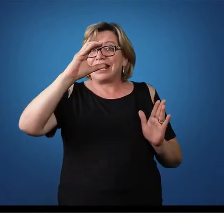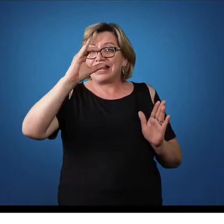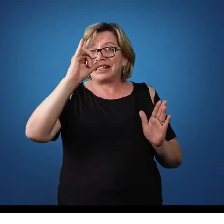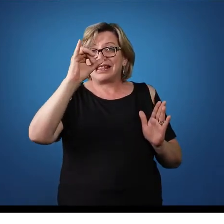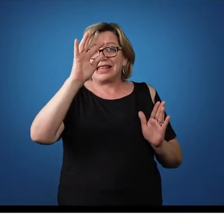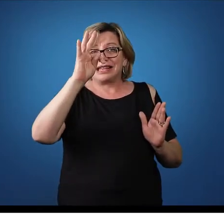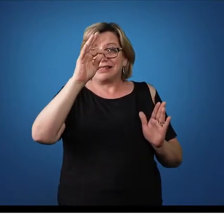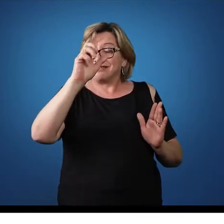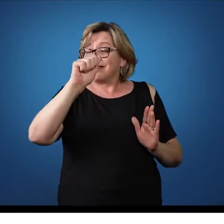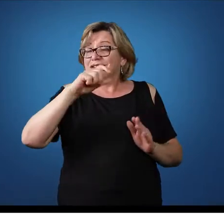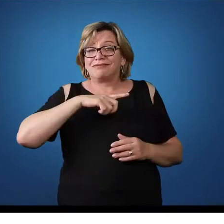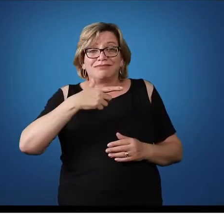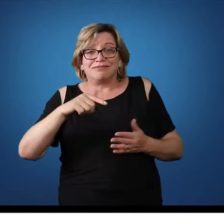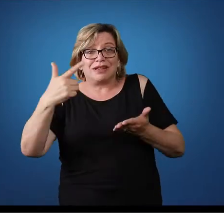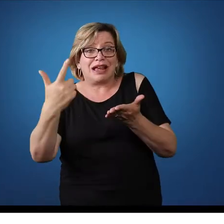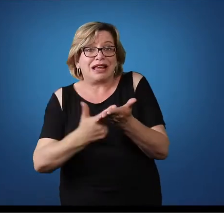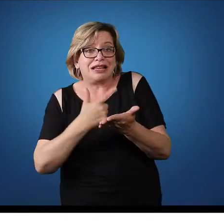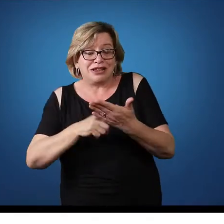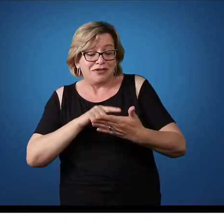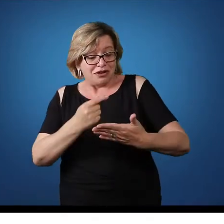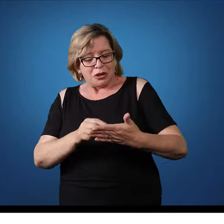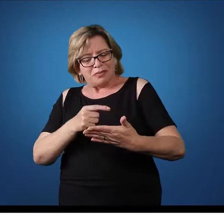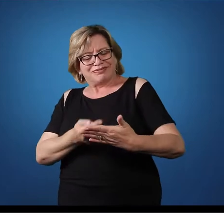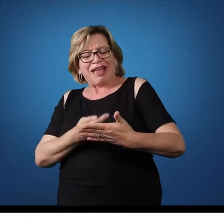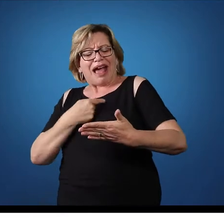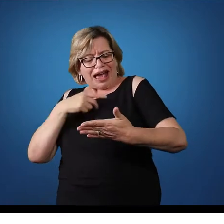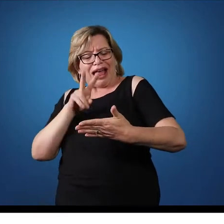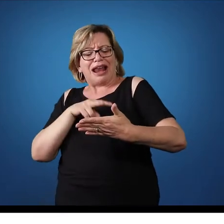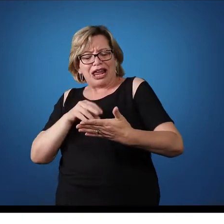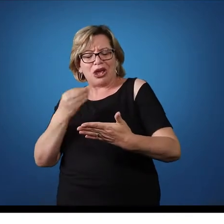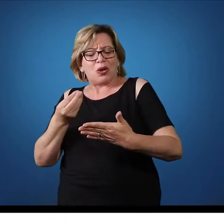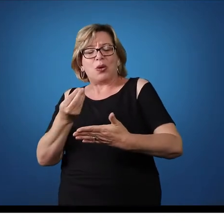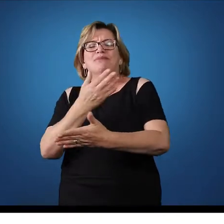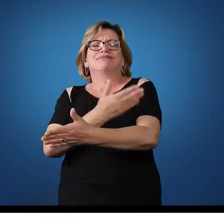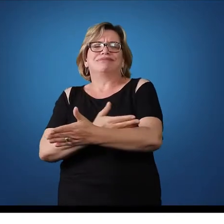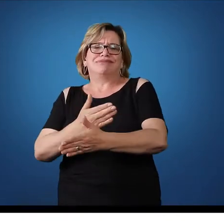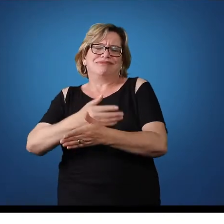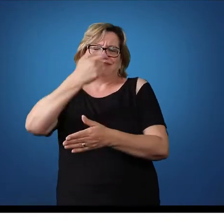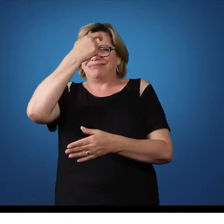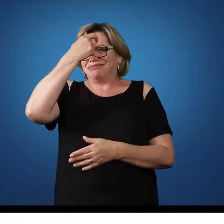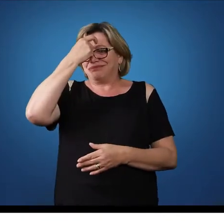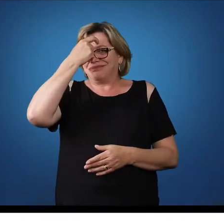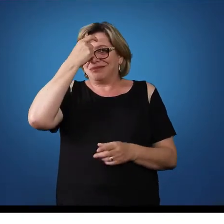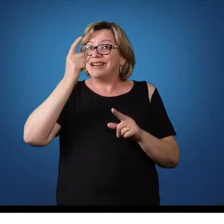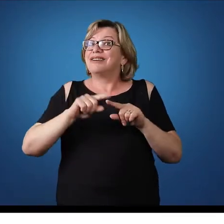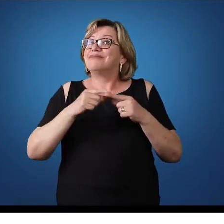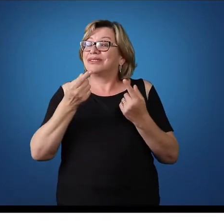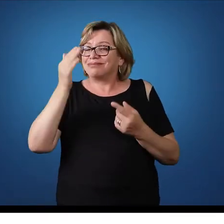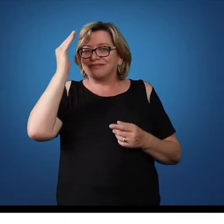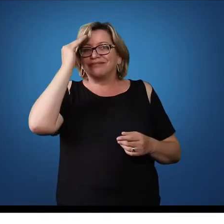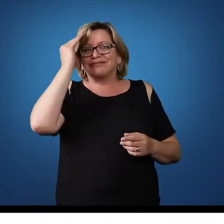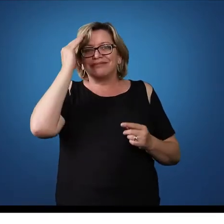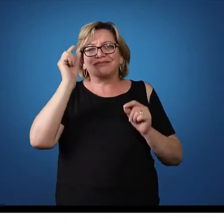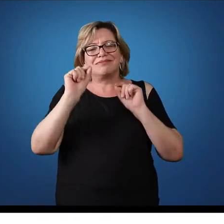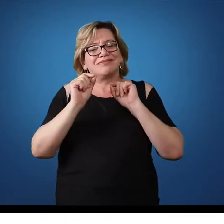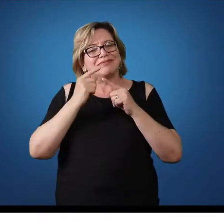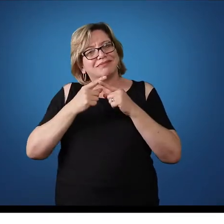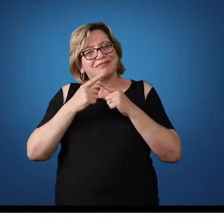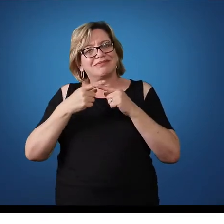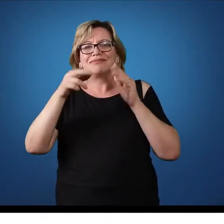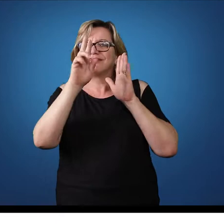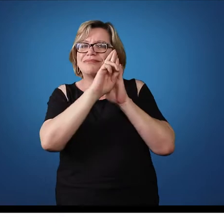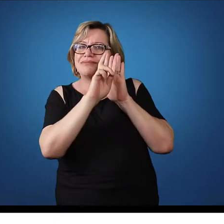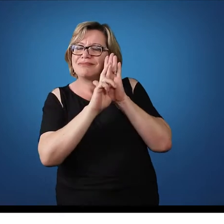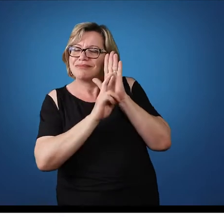pra gente como a gente deve se comportar para se comportar moralmente. Mas a gente sabe um pouco elas, porque a gente aprende elas